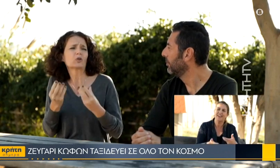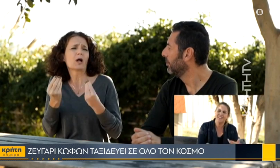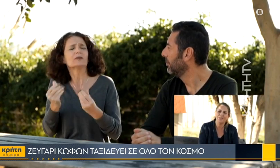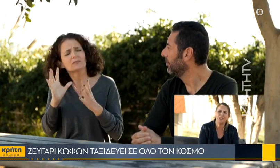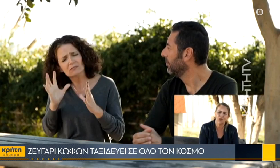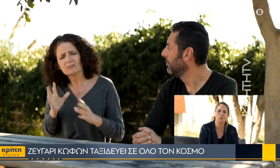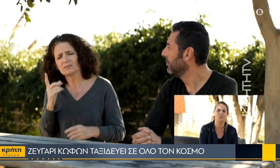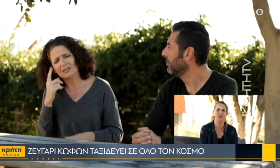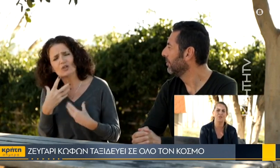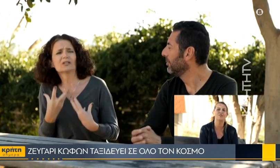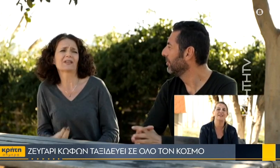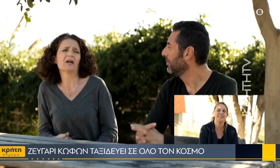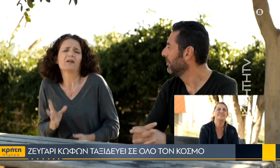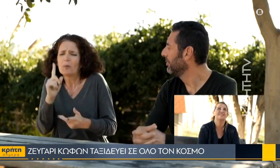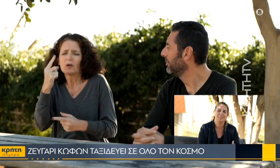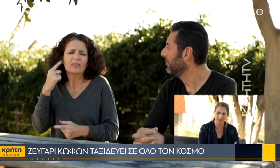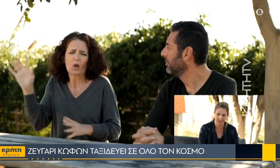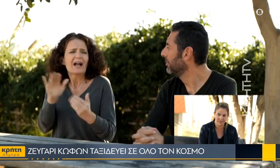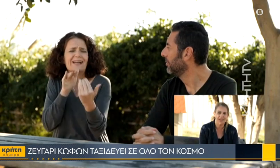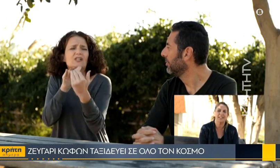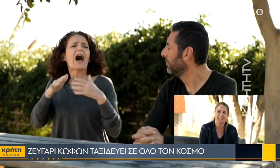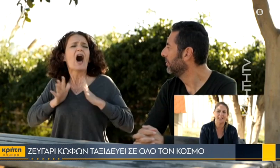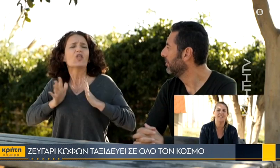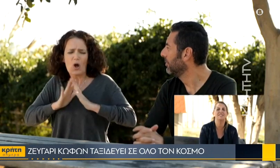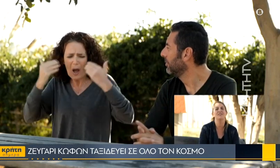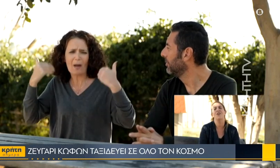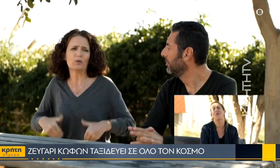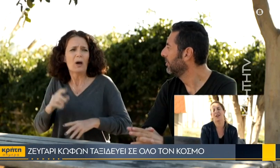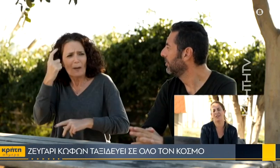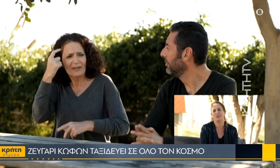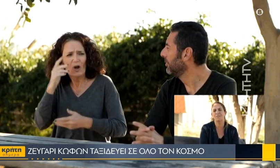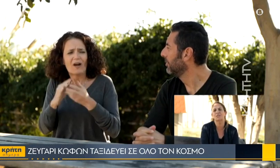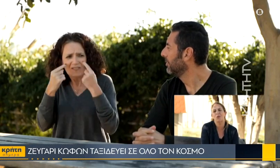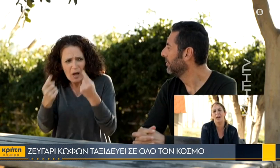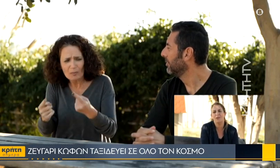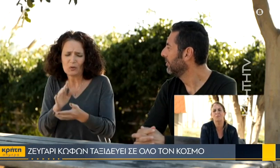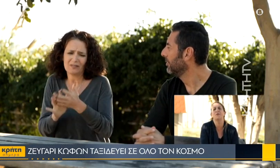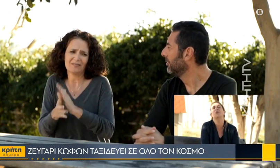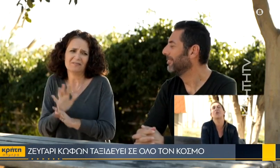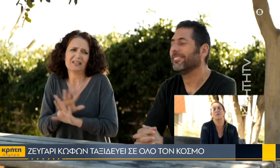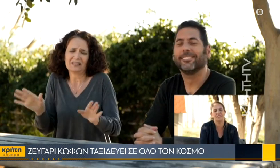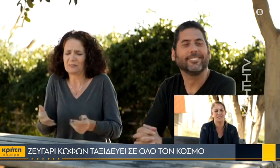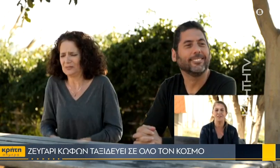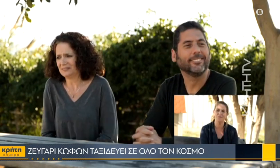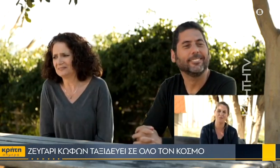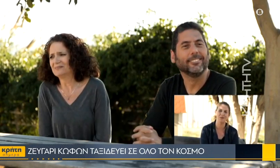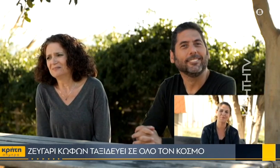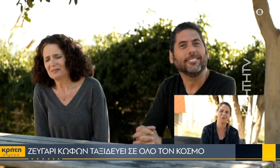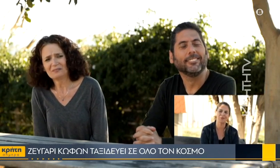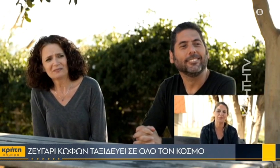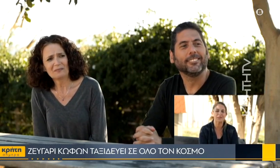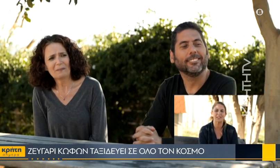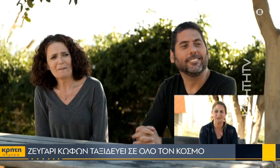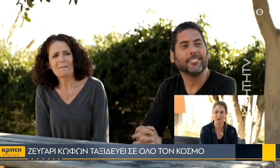γράψεις, θα βρεις τρόπους. Δηλαδή όταν έχεις την ψυχραιμία και τη θέληση, όλα γίνονται. Είμαστε όλοι άνθρωποι και όλοι μαζί μπορούμε